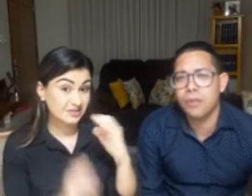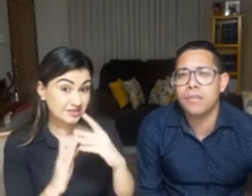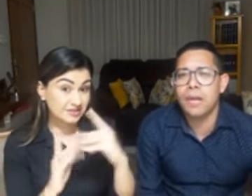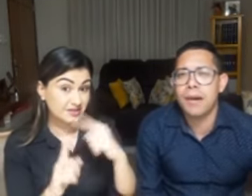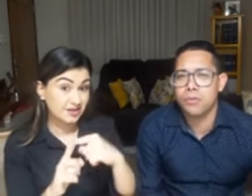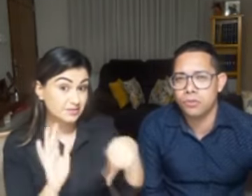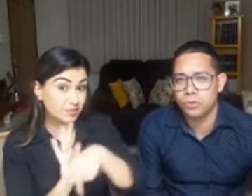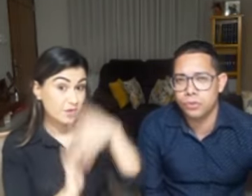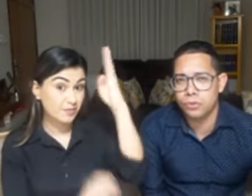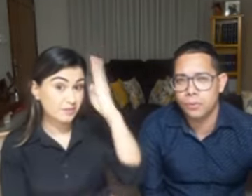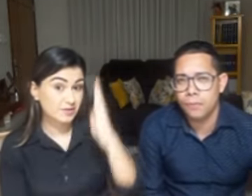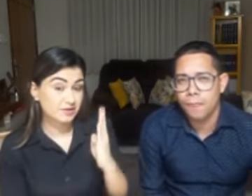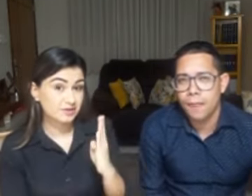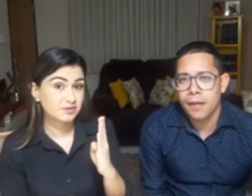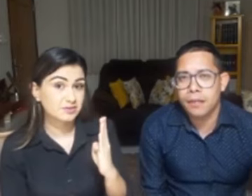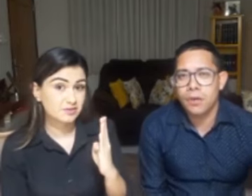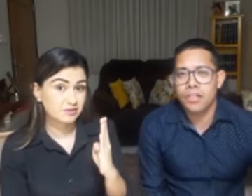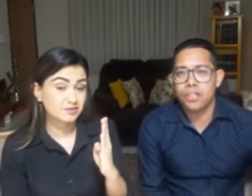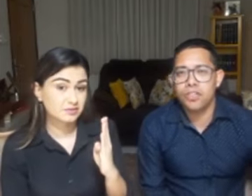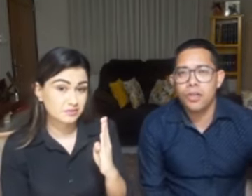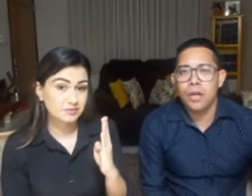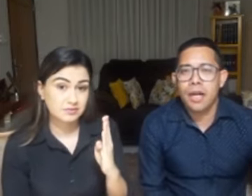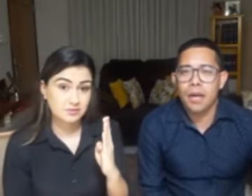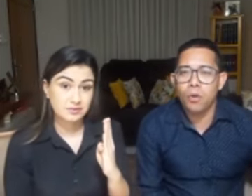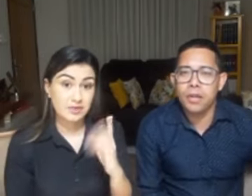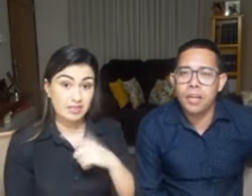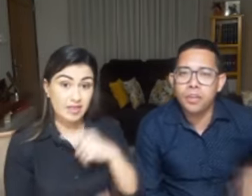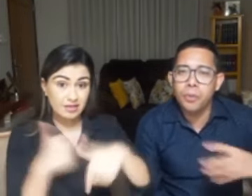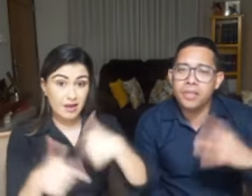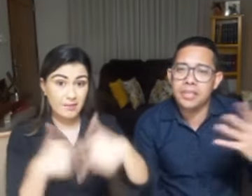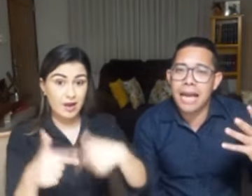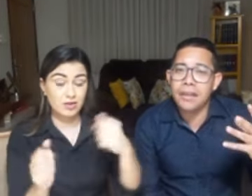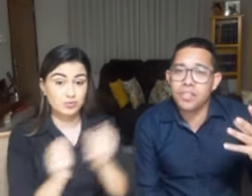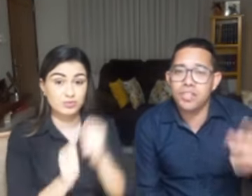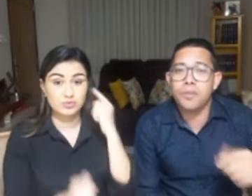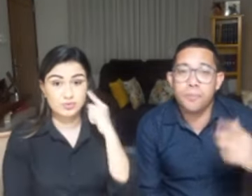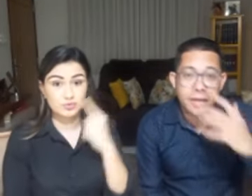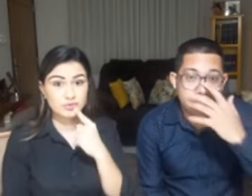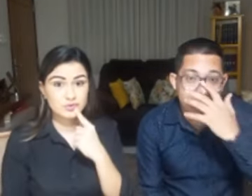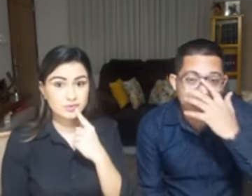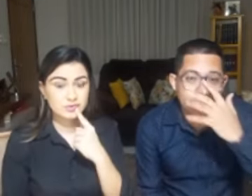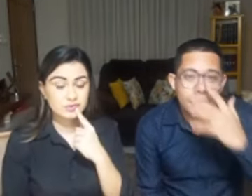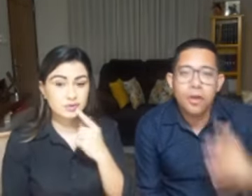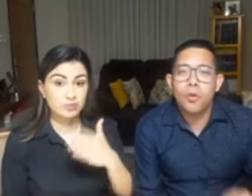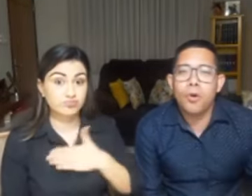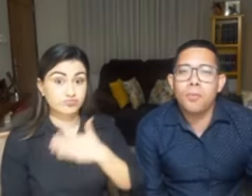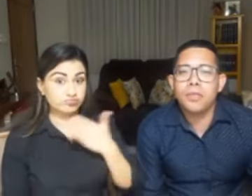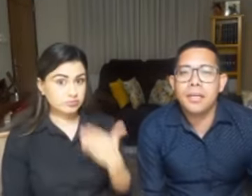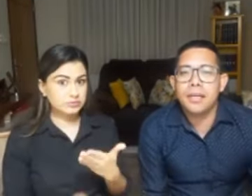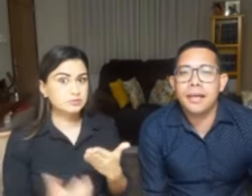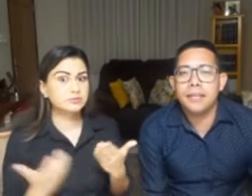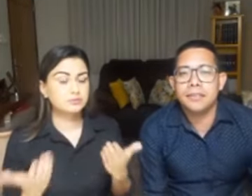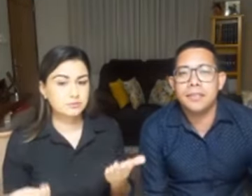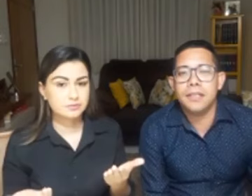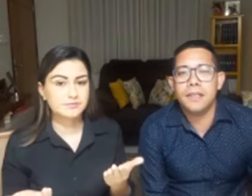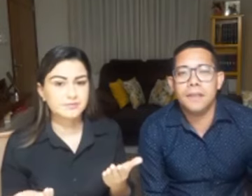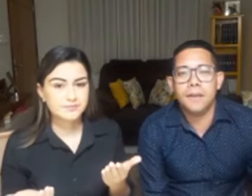Brasil têm um trabalho com surdos. Então, a gente, olhando por esse lado, a gente percebe como